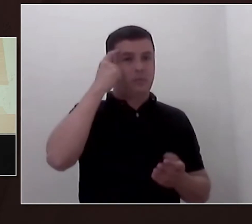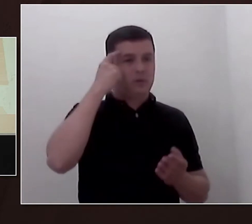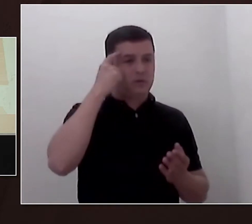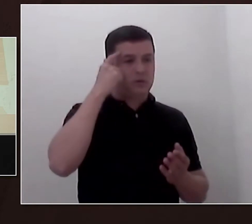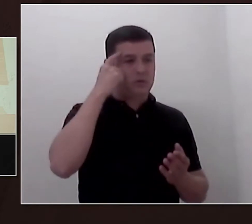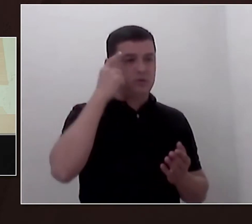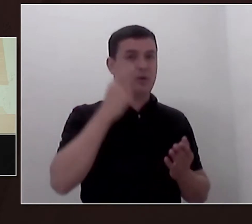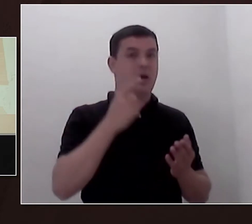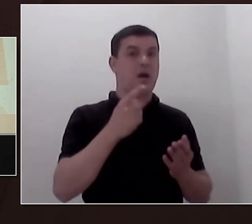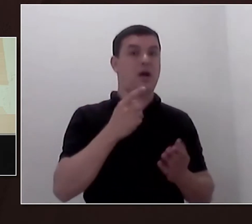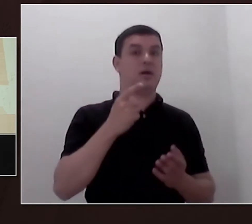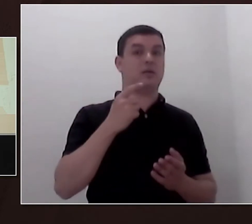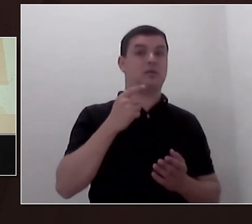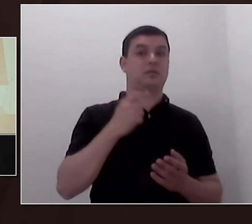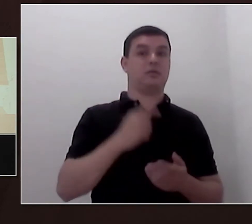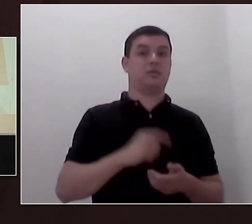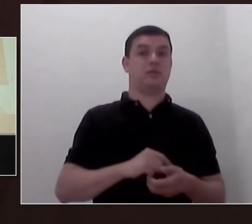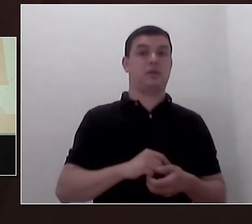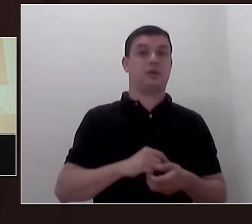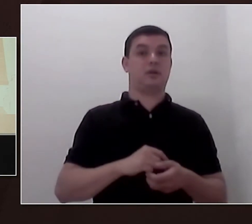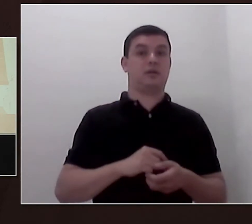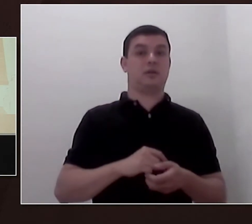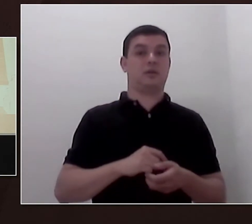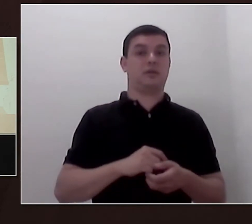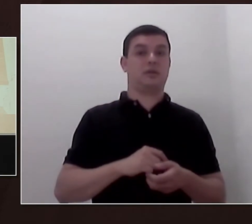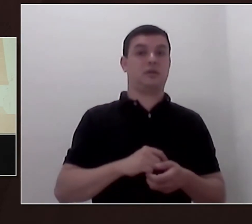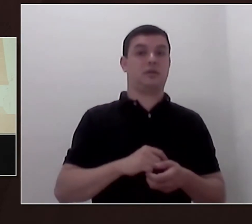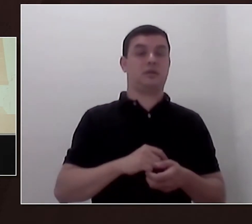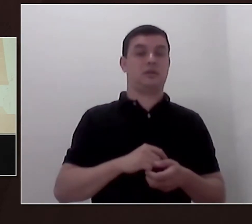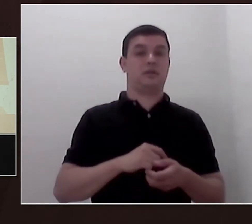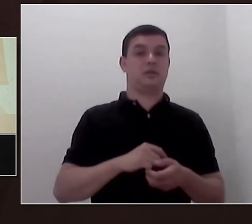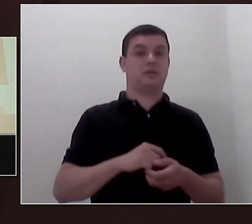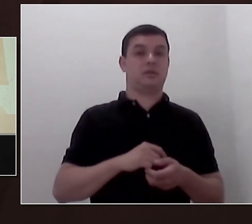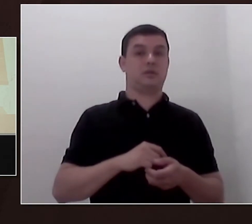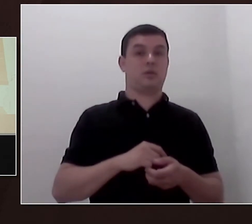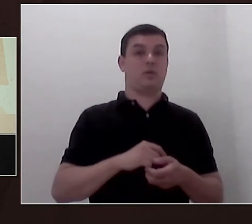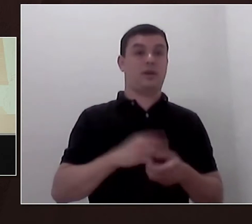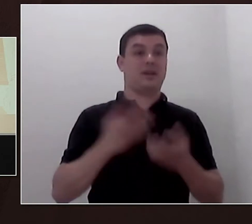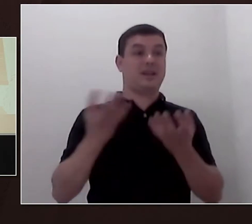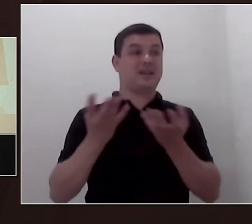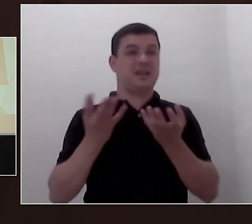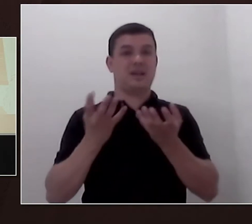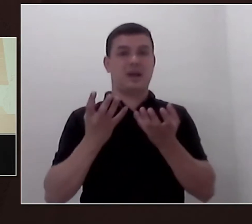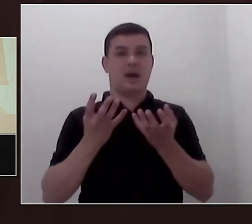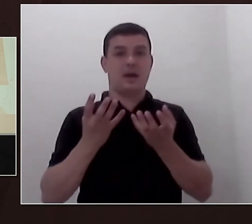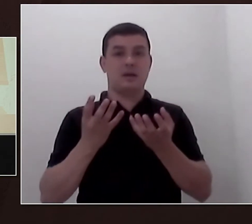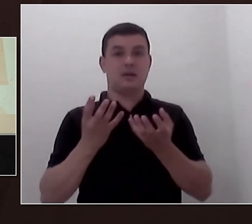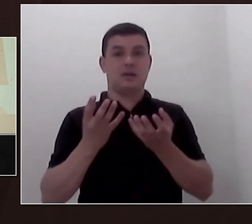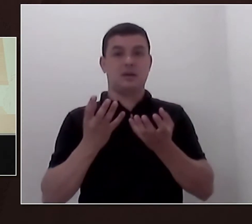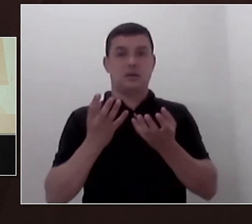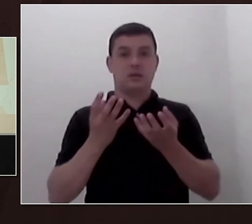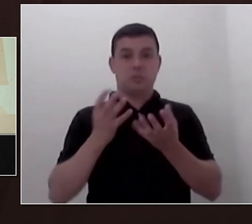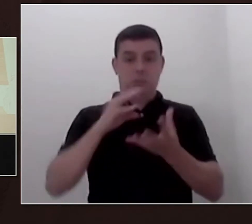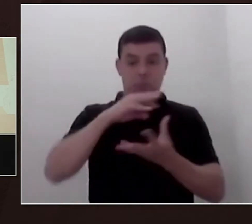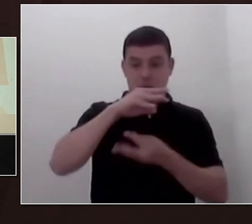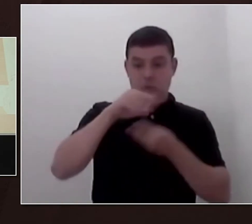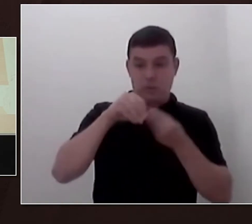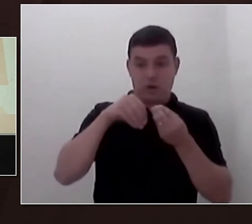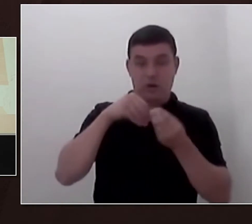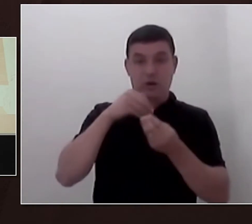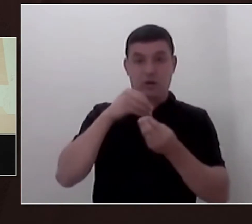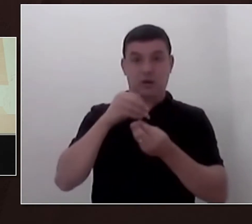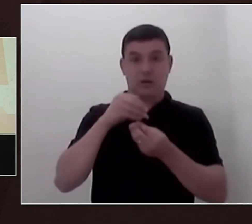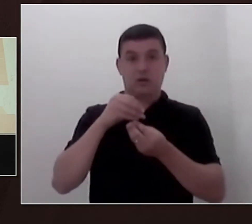era harmonizar o cristianismo com a filosofia. Irmãos, isso é terrível,